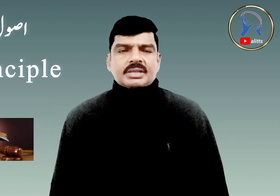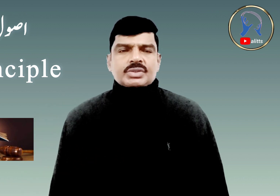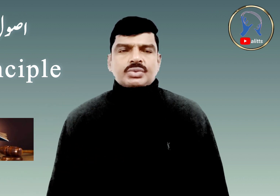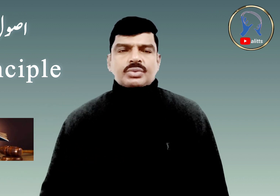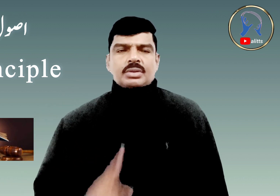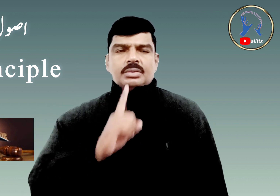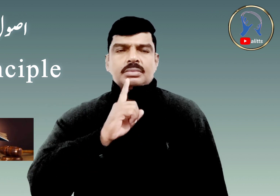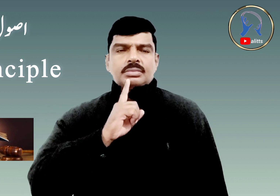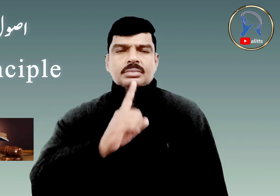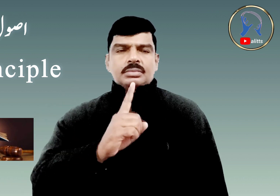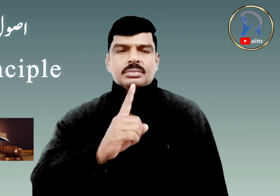असूल।